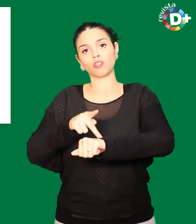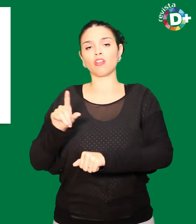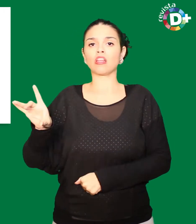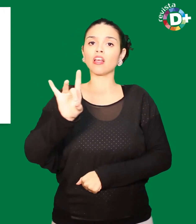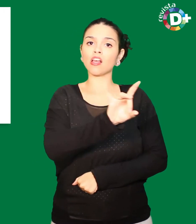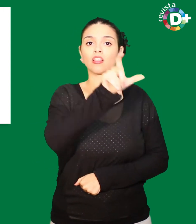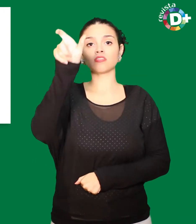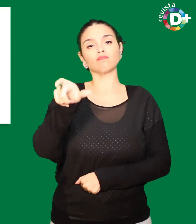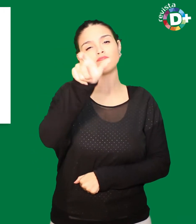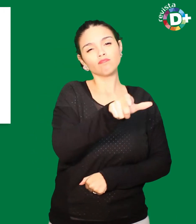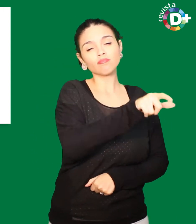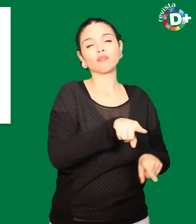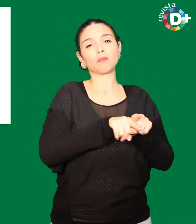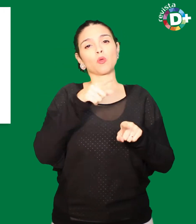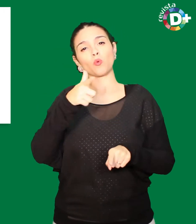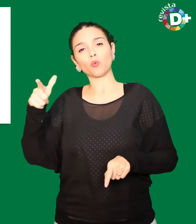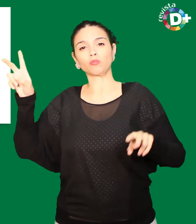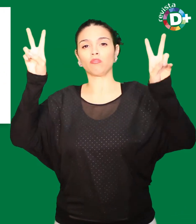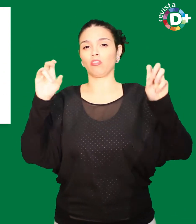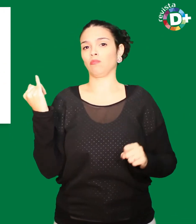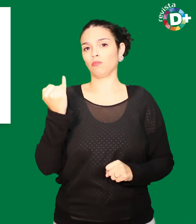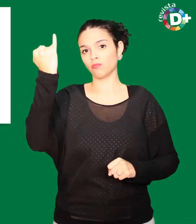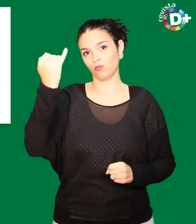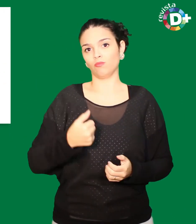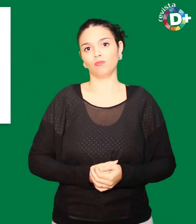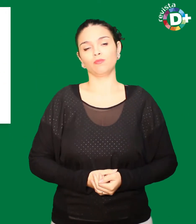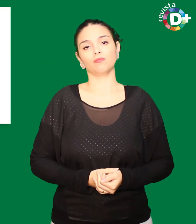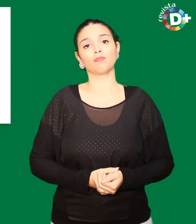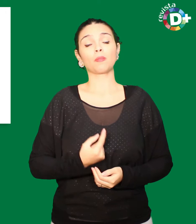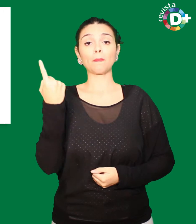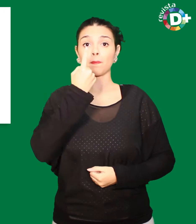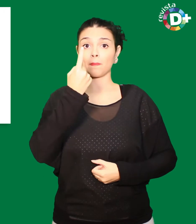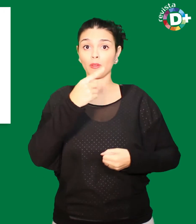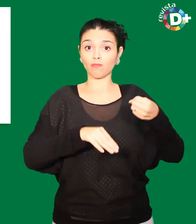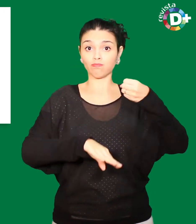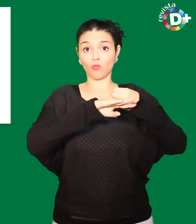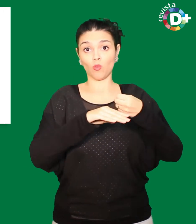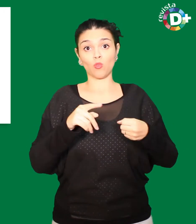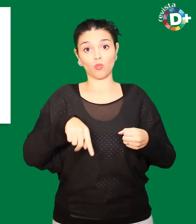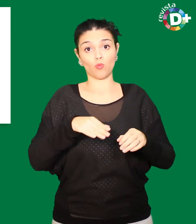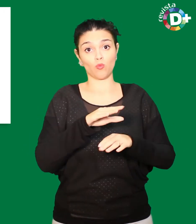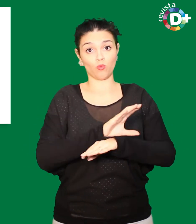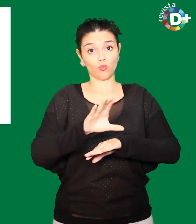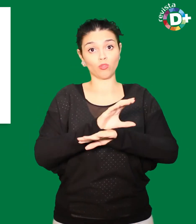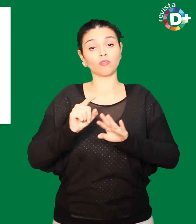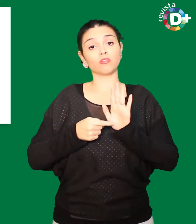indivíduo, entre outros assuntos relevantes. O primeiro módulo do curso será apresentado pelo próprio